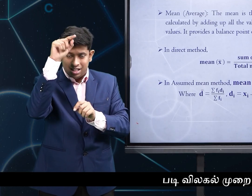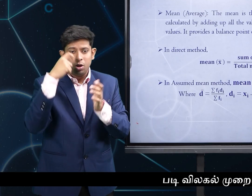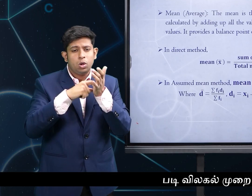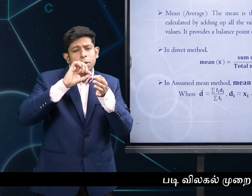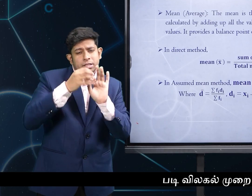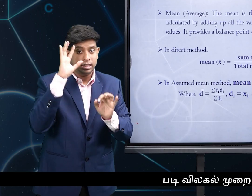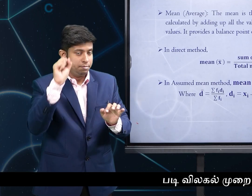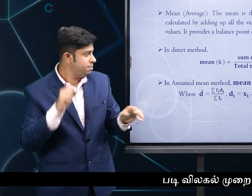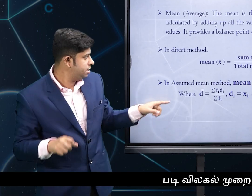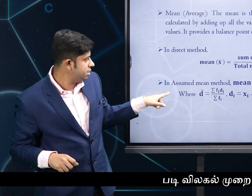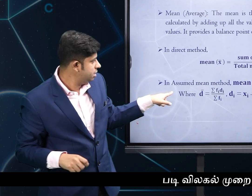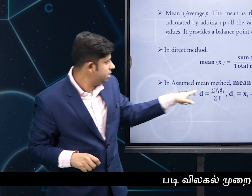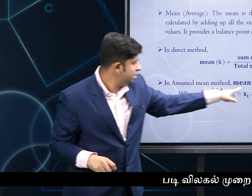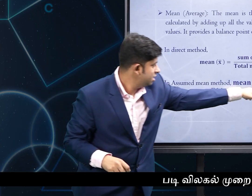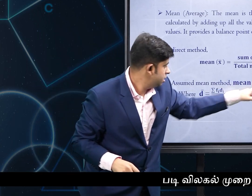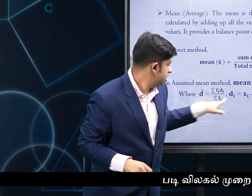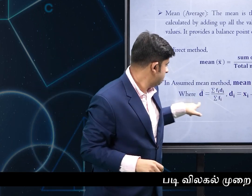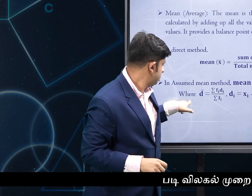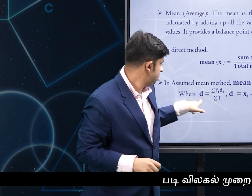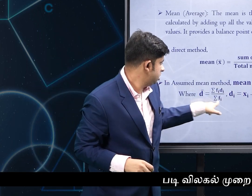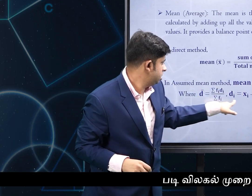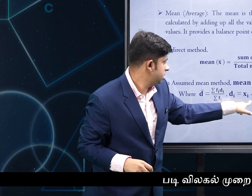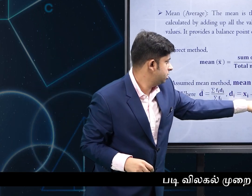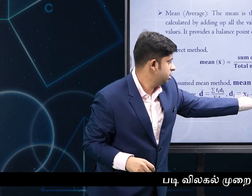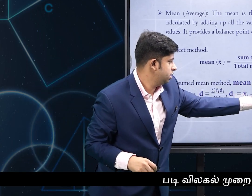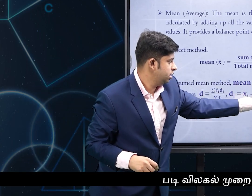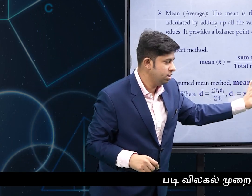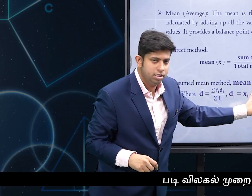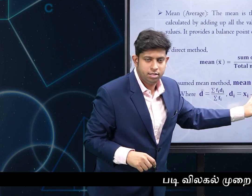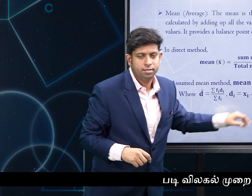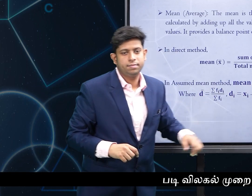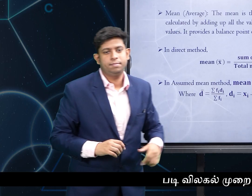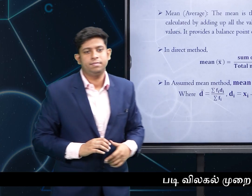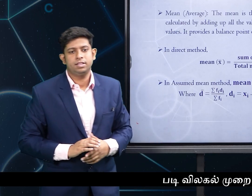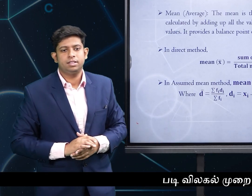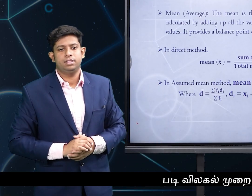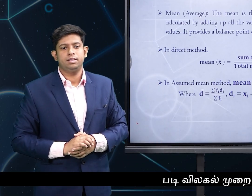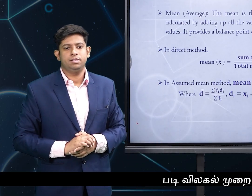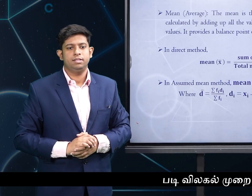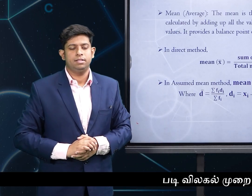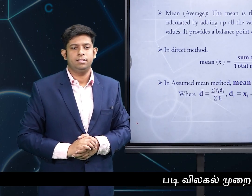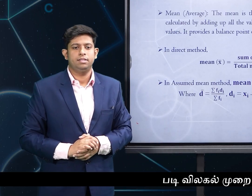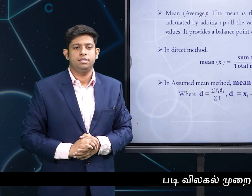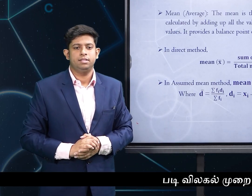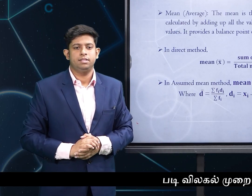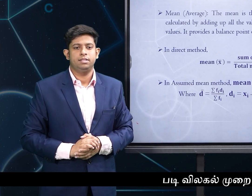படிவிலகல் முறையில் சராசரி அதாவது அடைப்புக்குறிக்குள் எக்ஸ் பார் ஈடு ஏ கூட்டல்